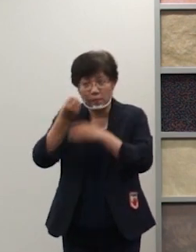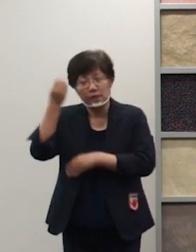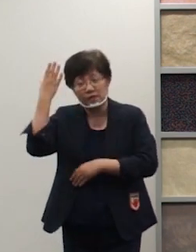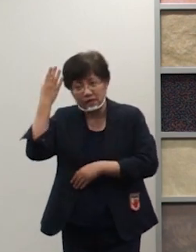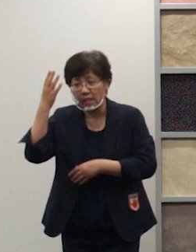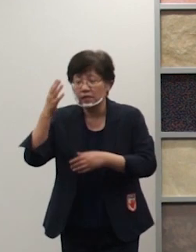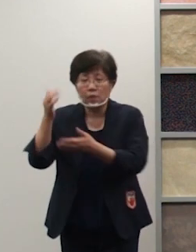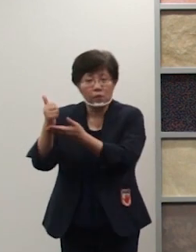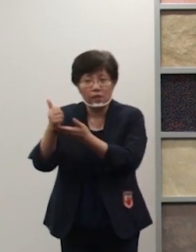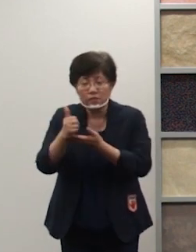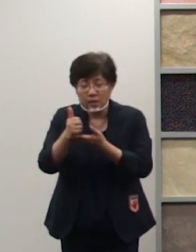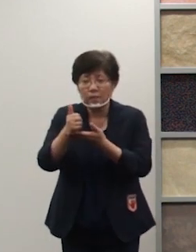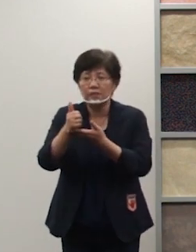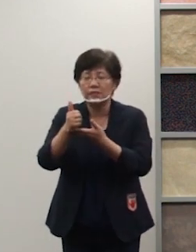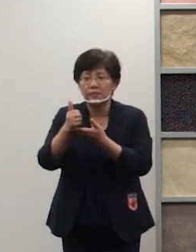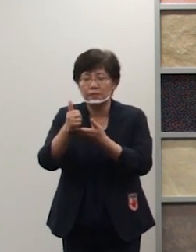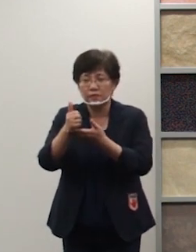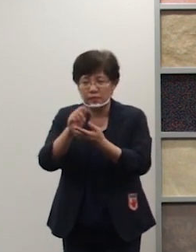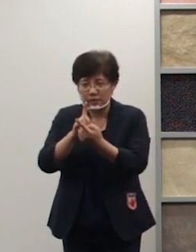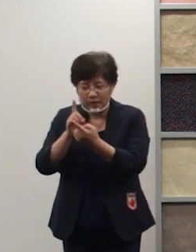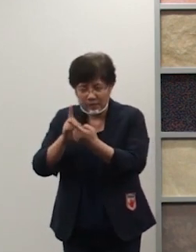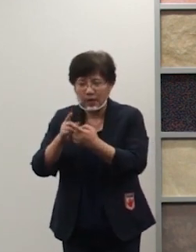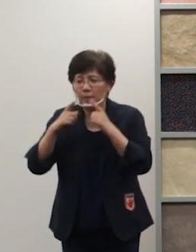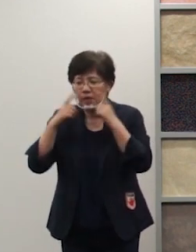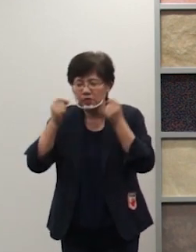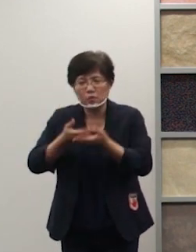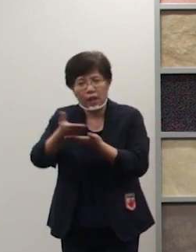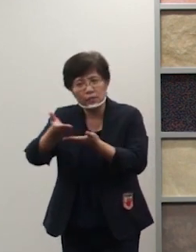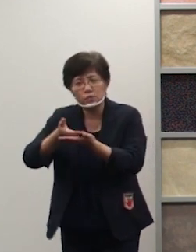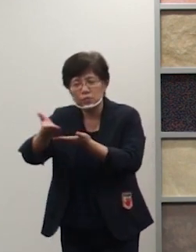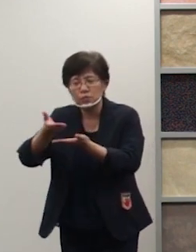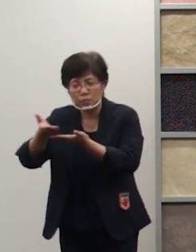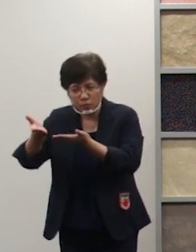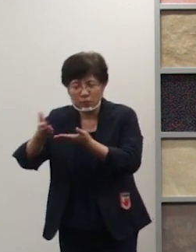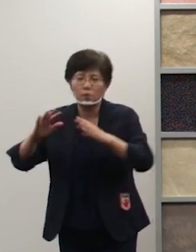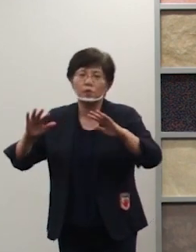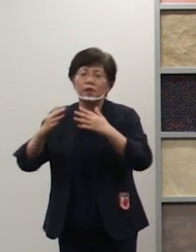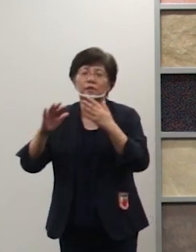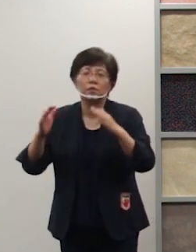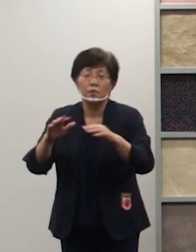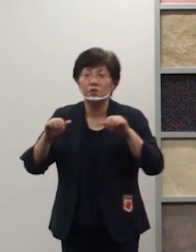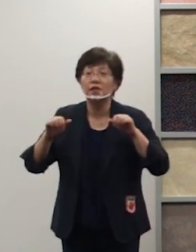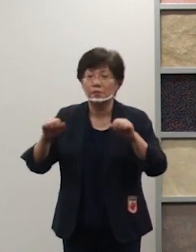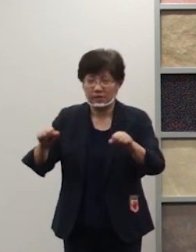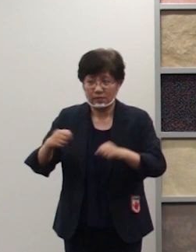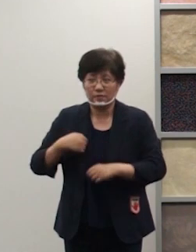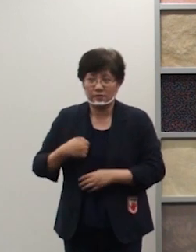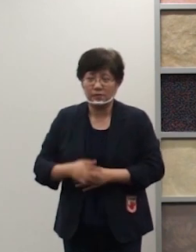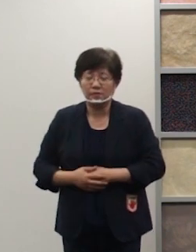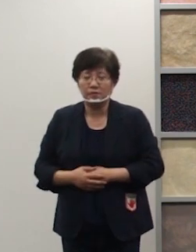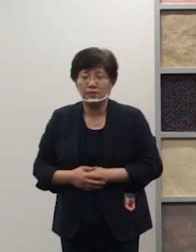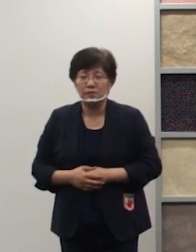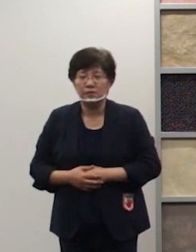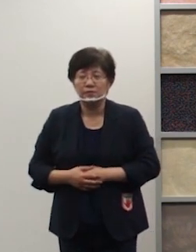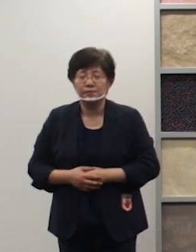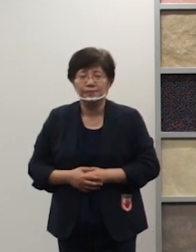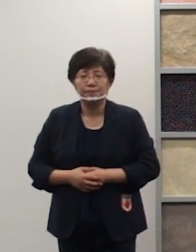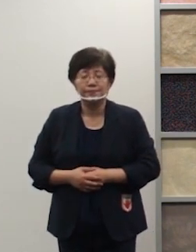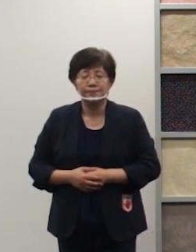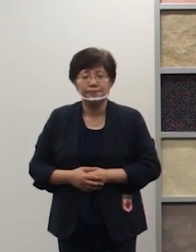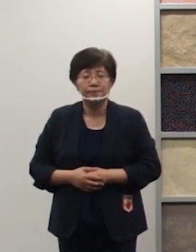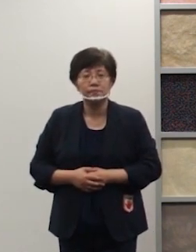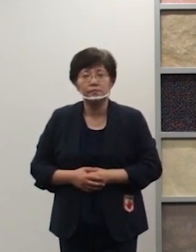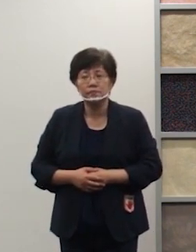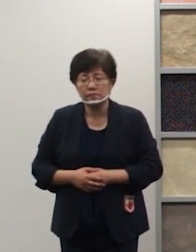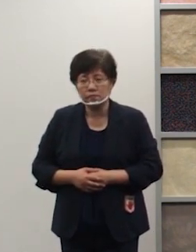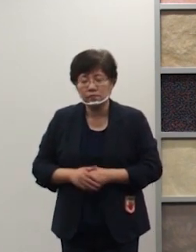マスクの配布を行うことを検討してまいります。また来